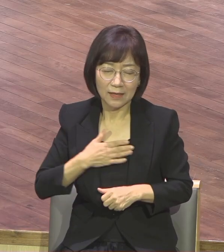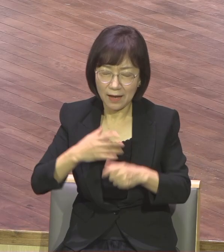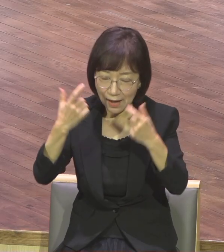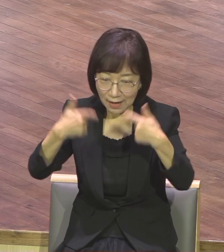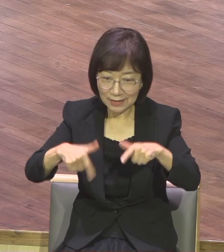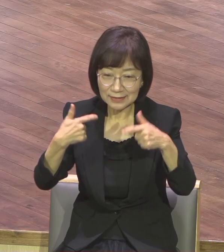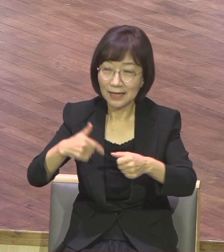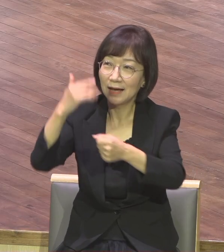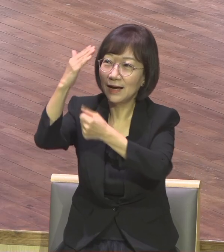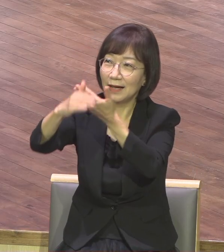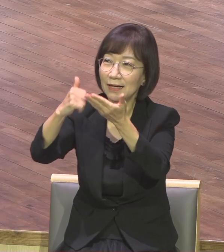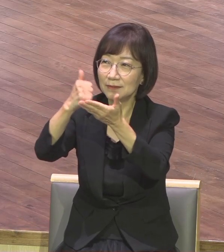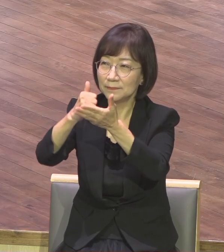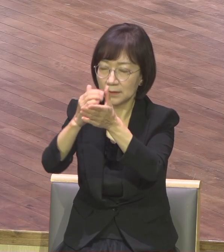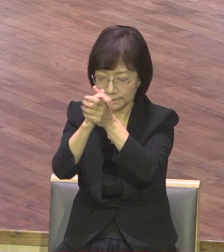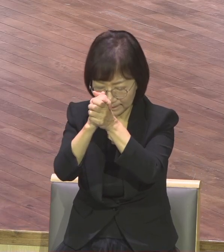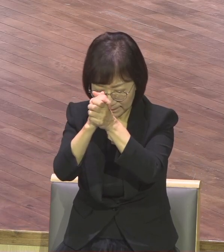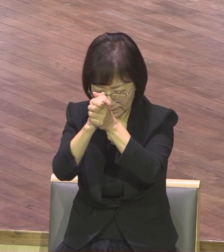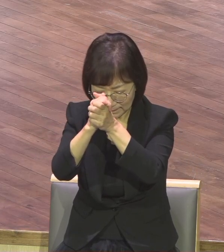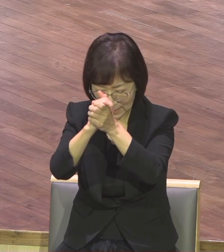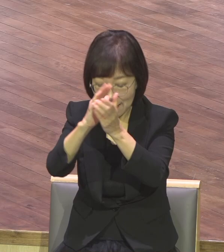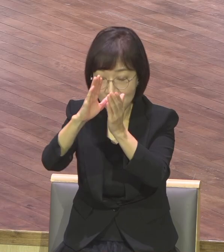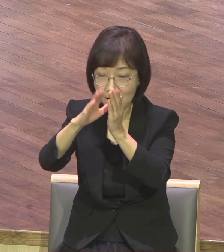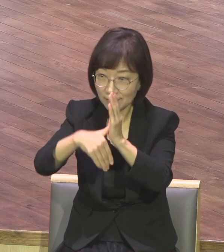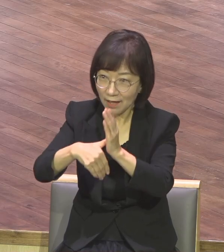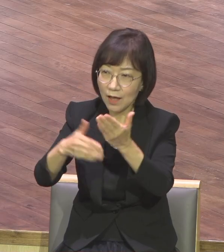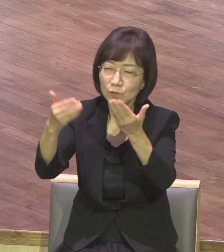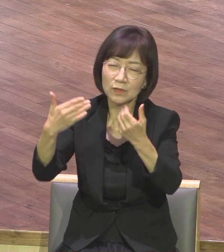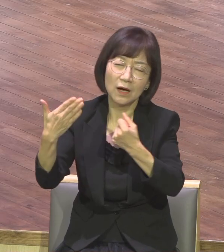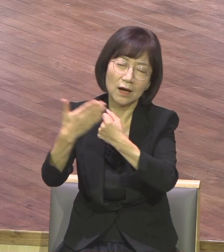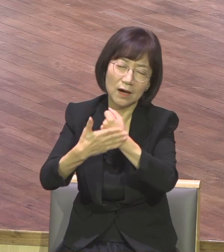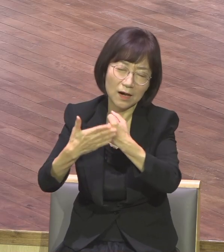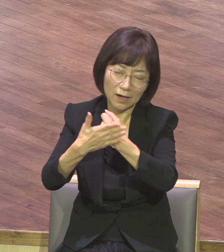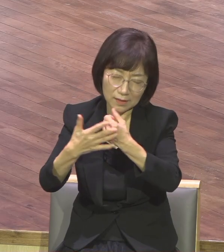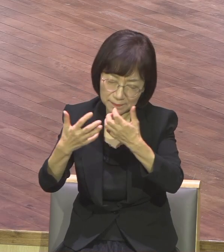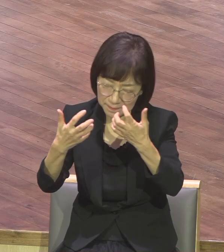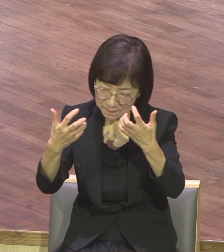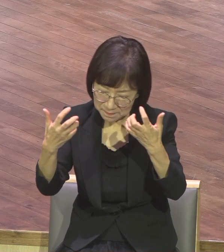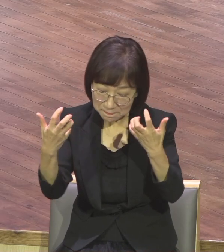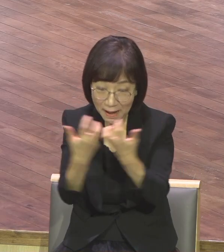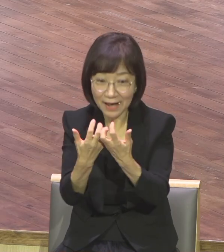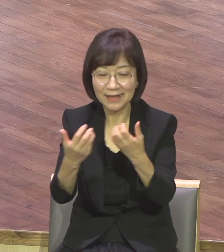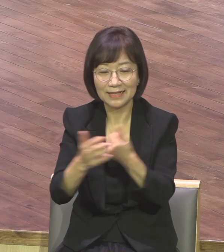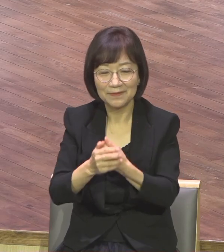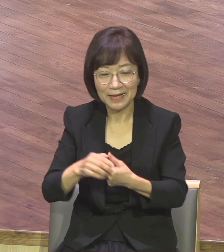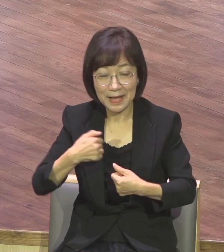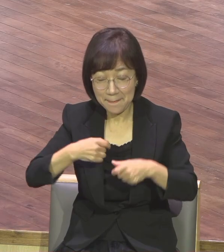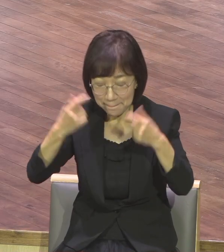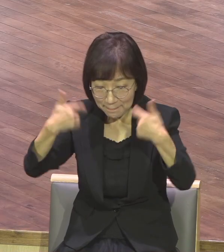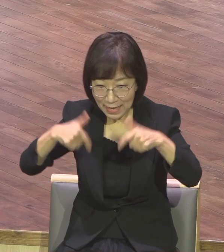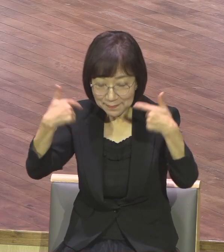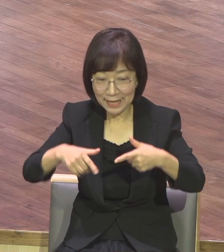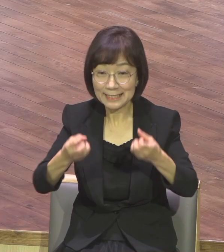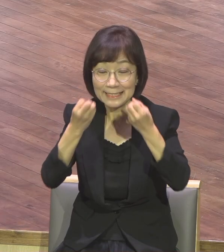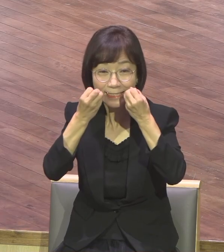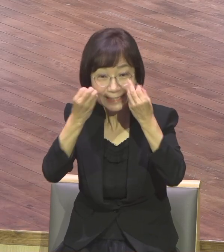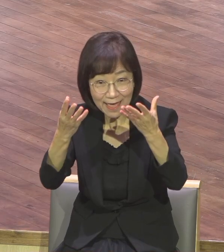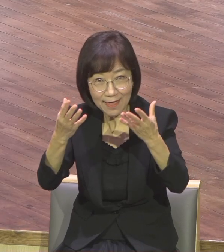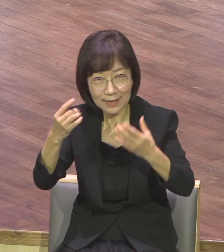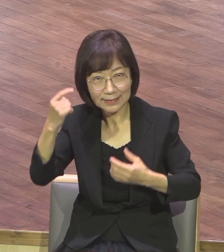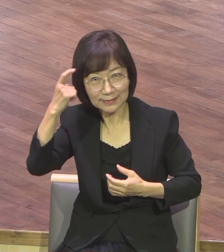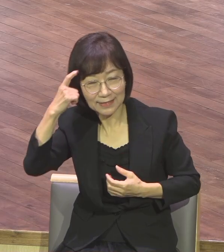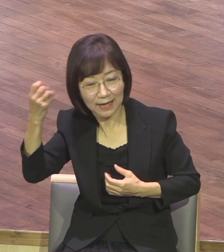때마다 주신 은혜가 너무 많아서 매일매일이 그렇게 새롭게 느끼며